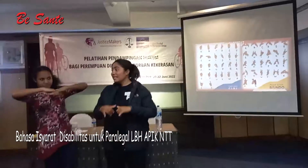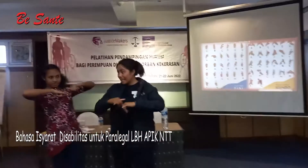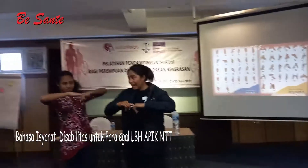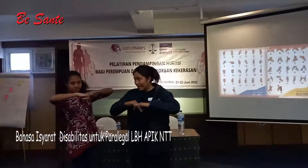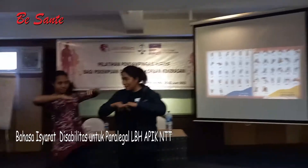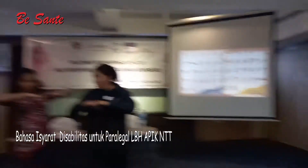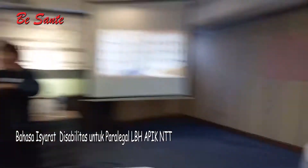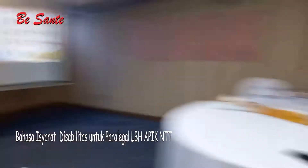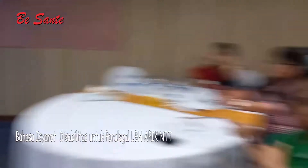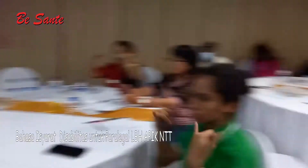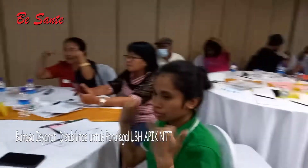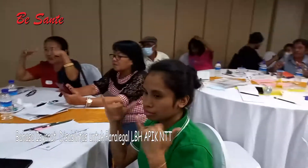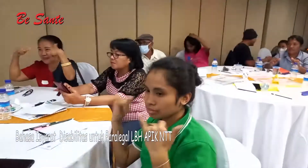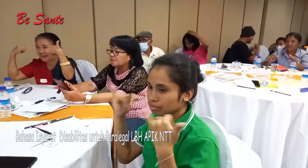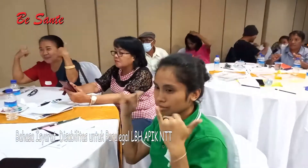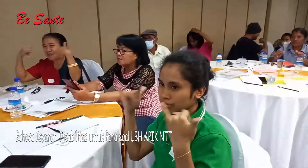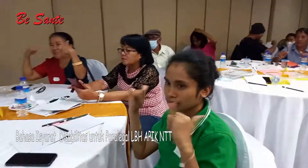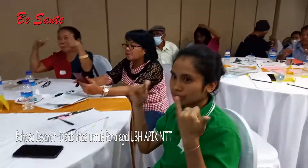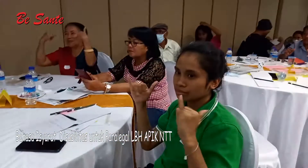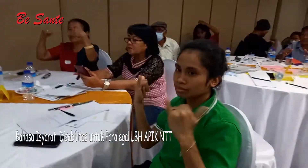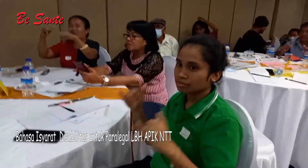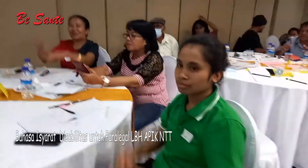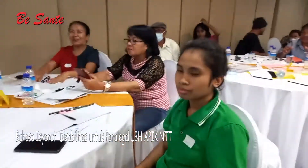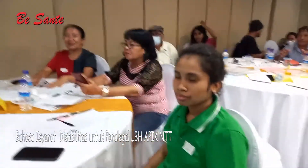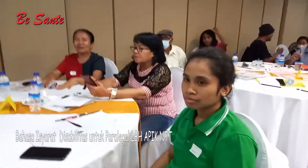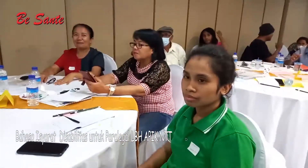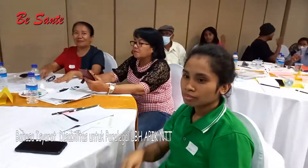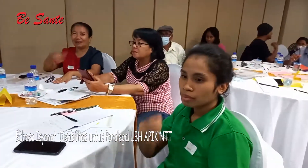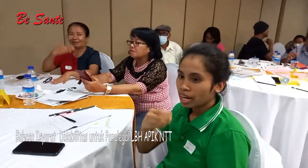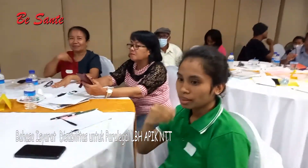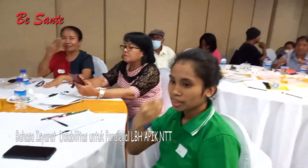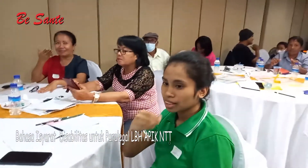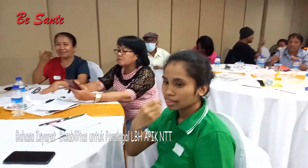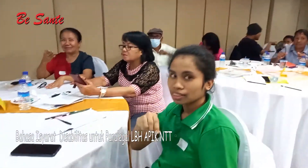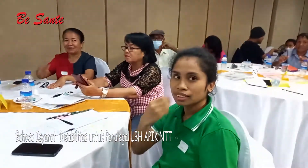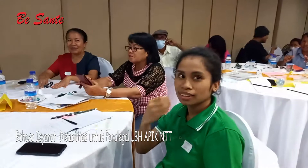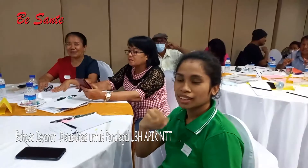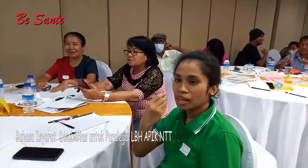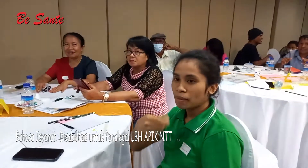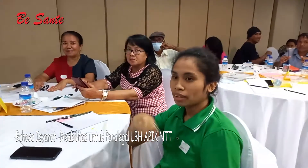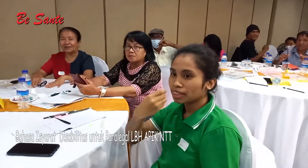posisinya. Iya. Makanya kita bilang tadi. Makan begini. Beda arti. Makan